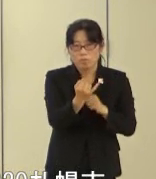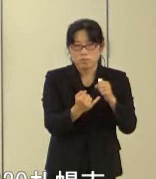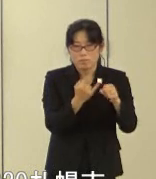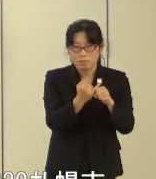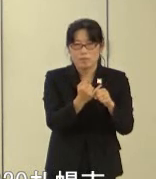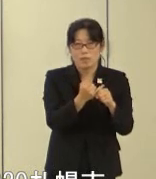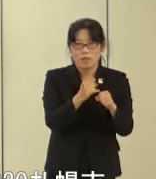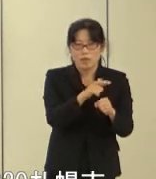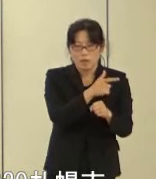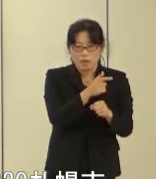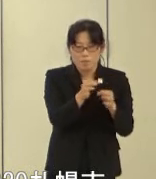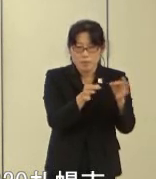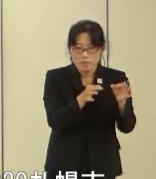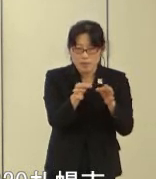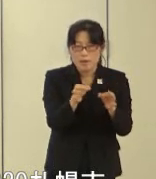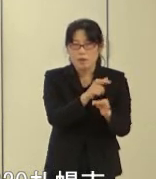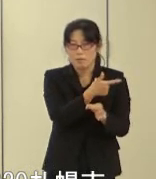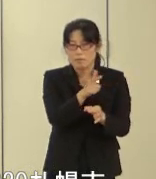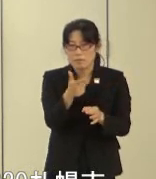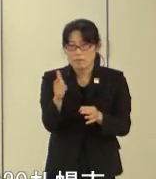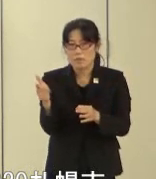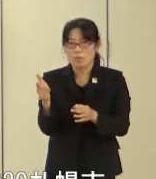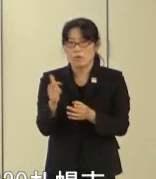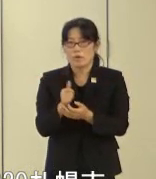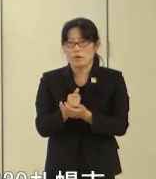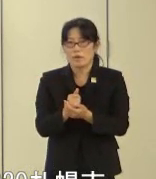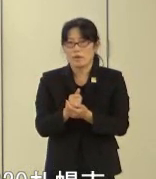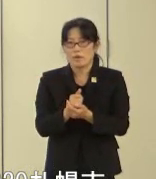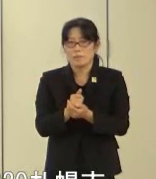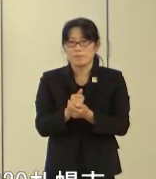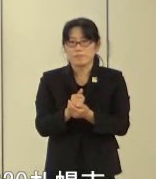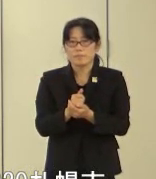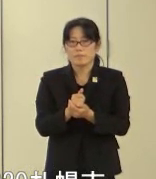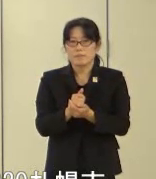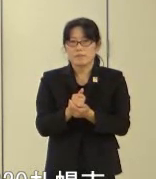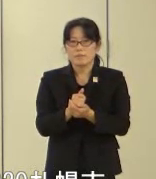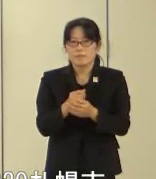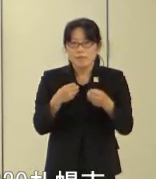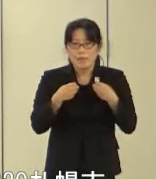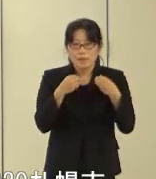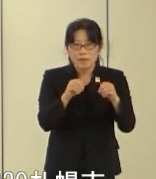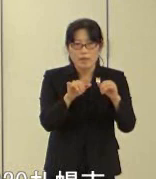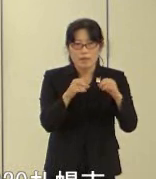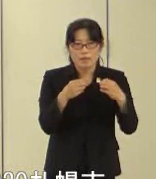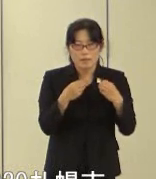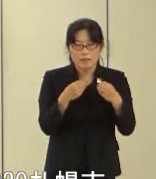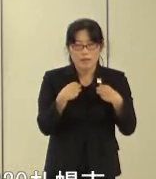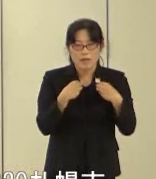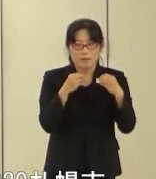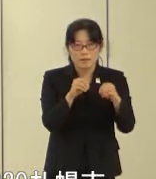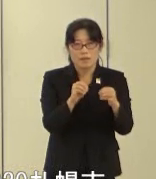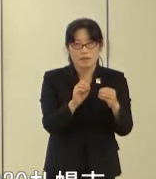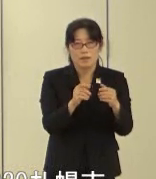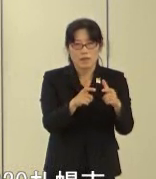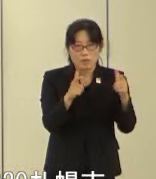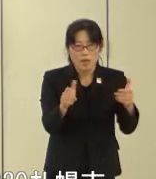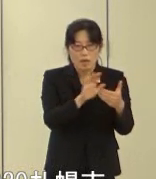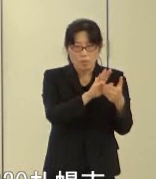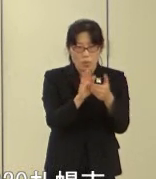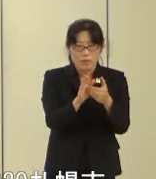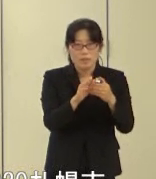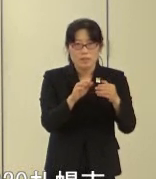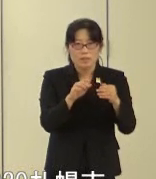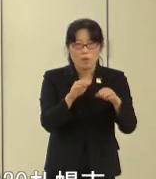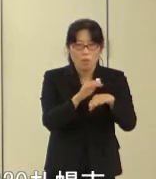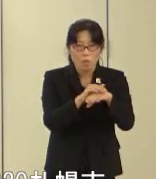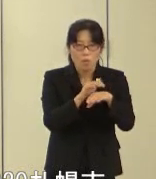こういったお店をですね、まあ、感染拡大の防止の実践をされているお店